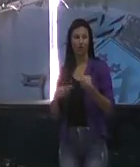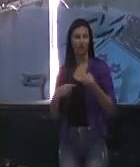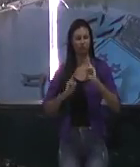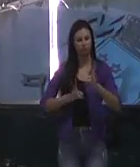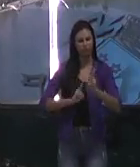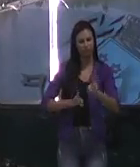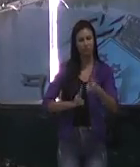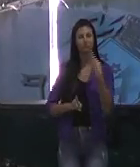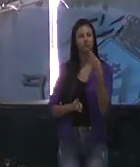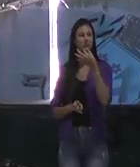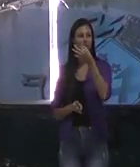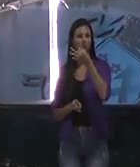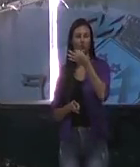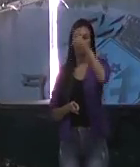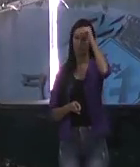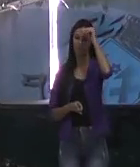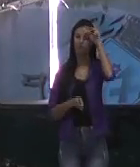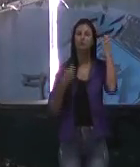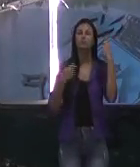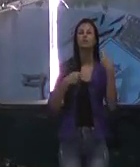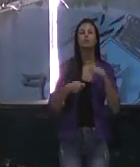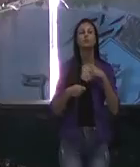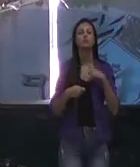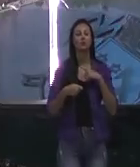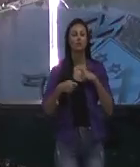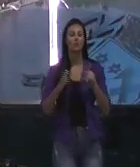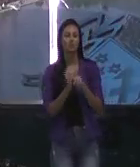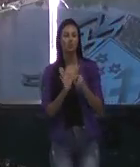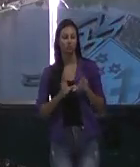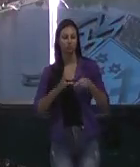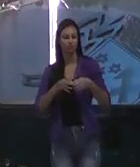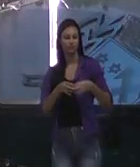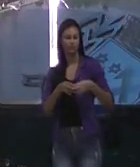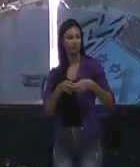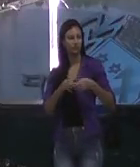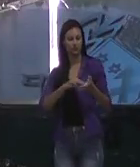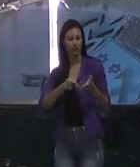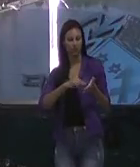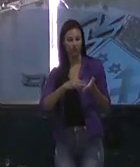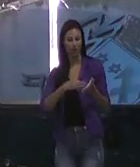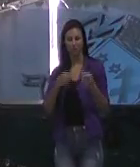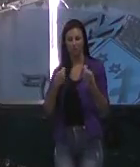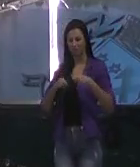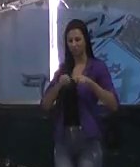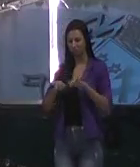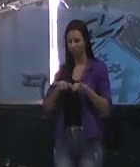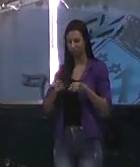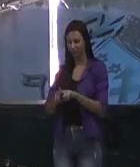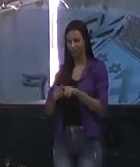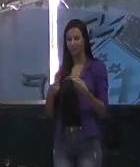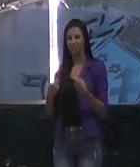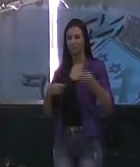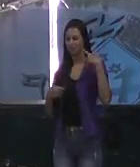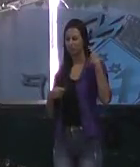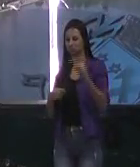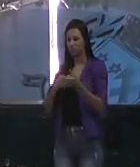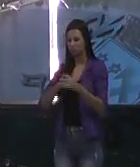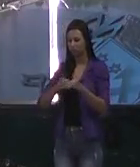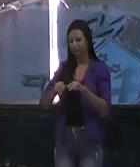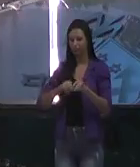discurso que o prefeito ele tem que ter um secretário de Fazenda, tem que ter um bom contador e um bom procurador. E aí